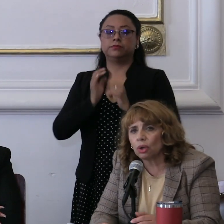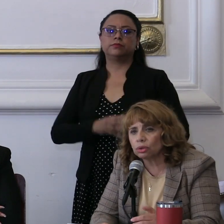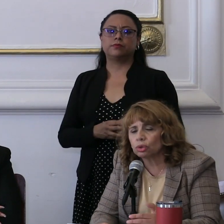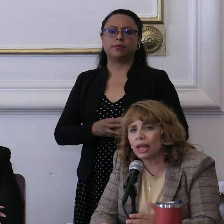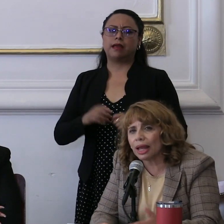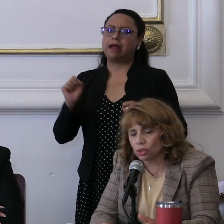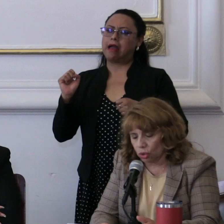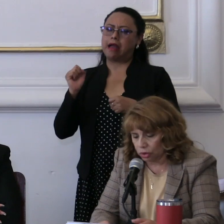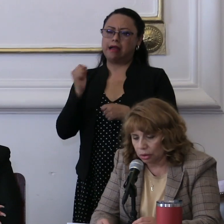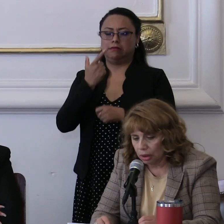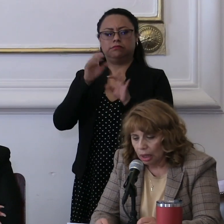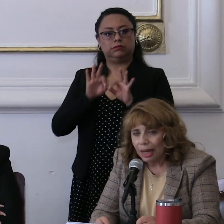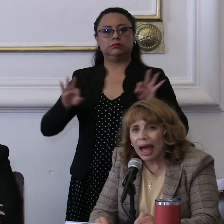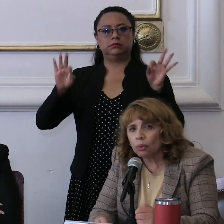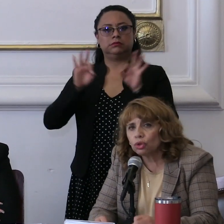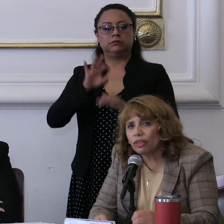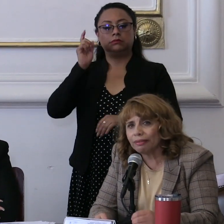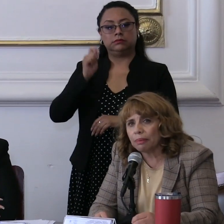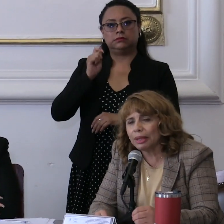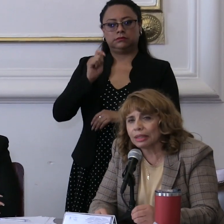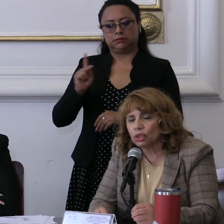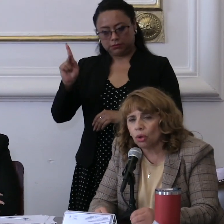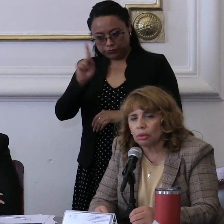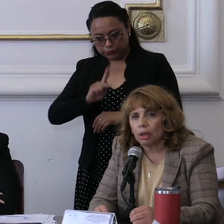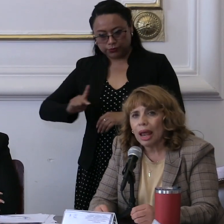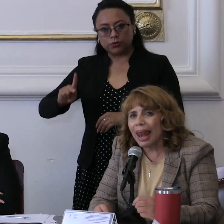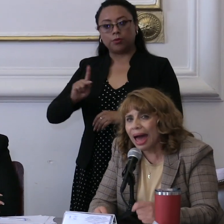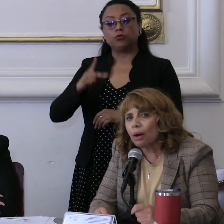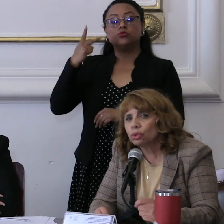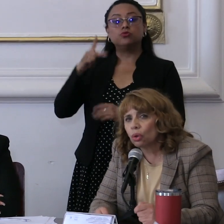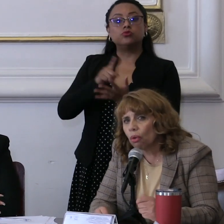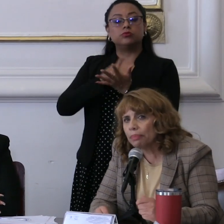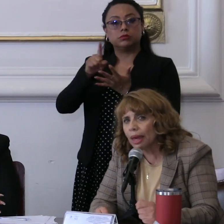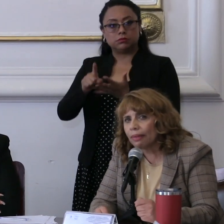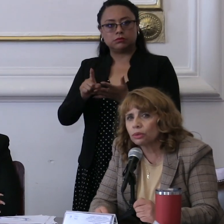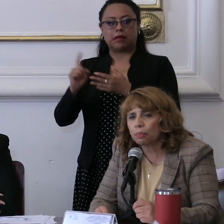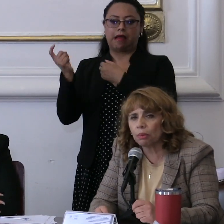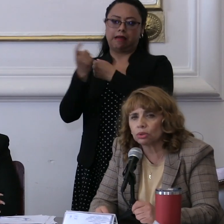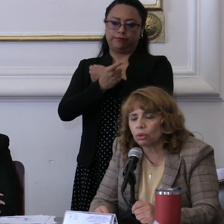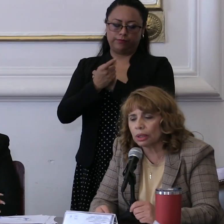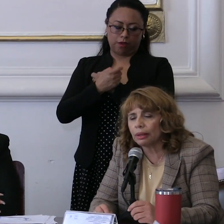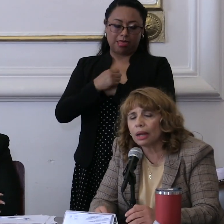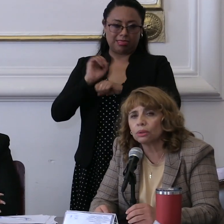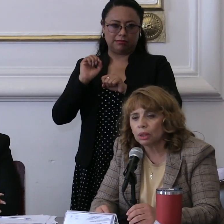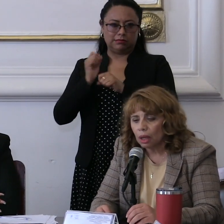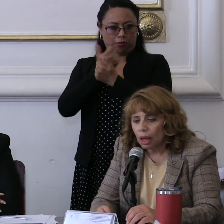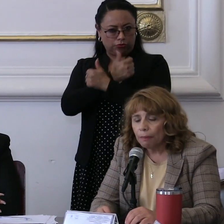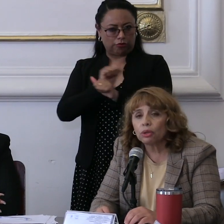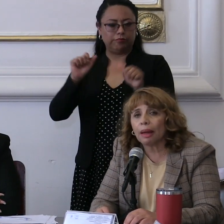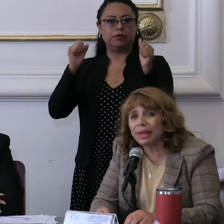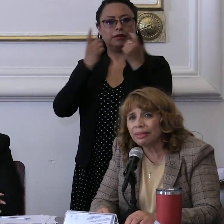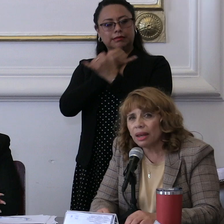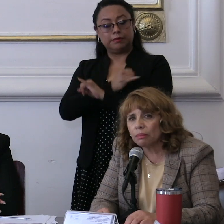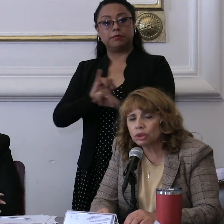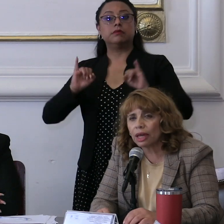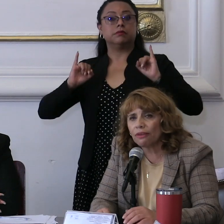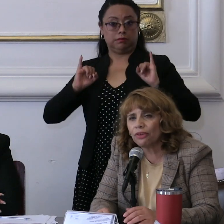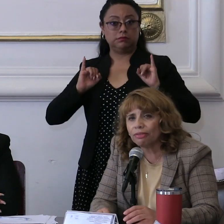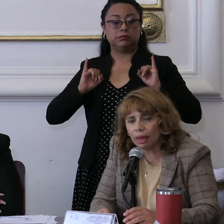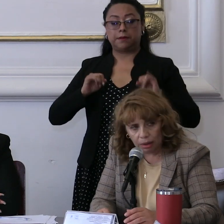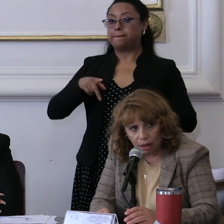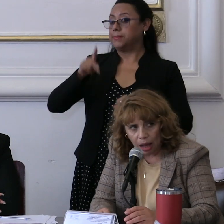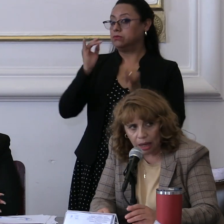Importantísimo son sus derechos, la autodeterminación, la autonomía de los pueblos originarios, pero también tenemos